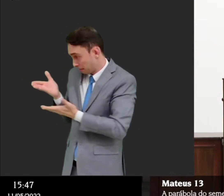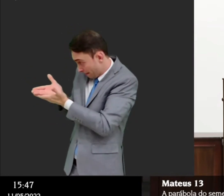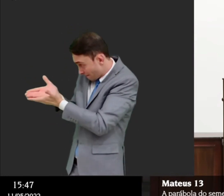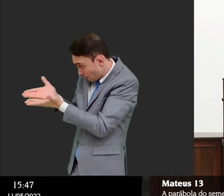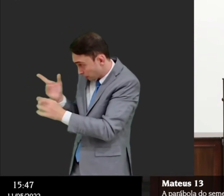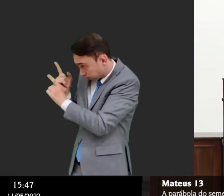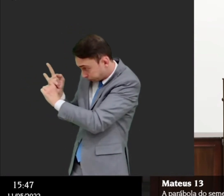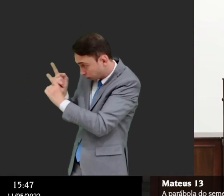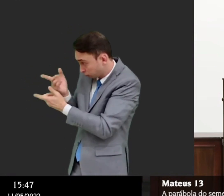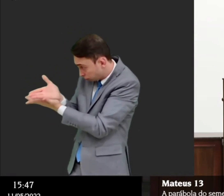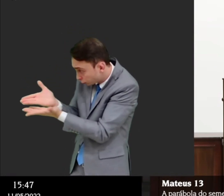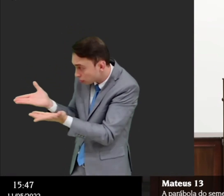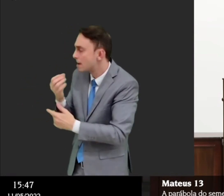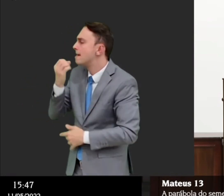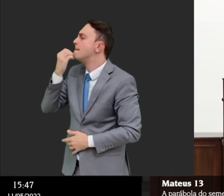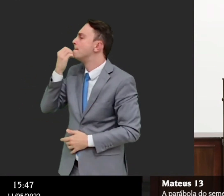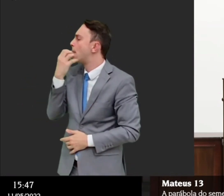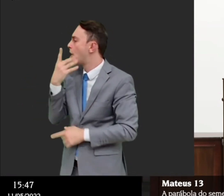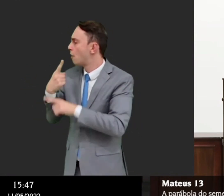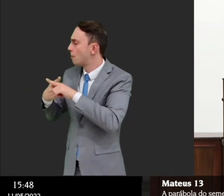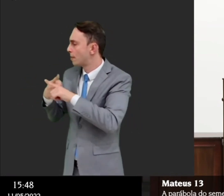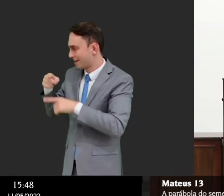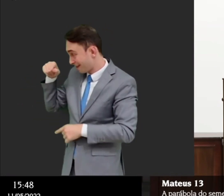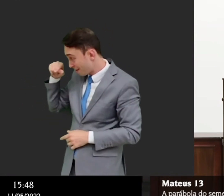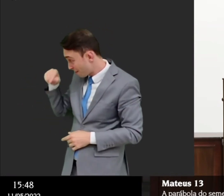os vossos olhos, porque veem o que